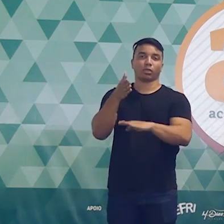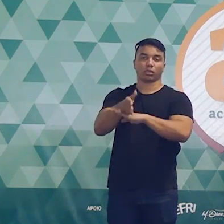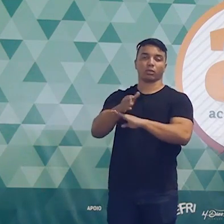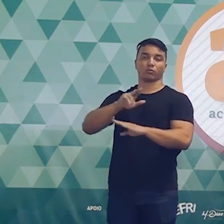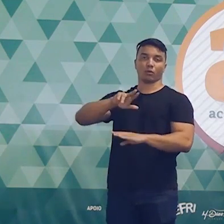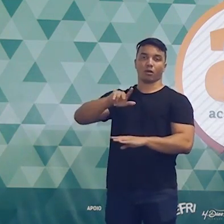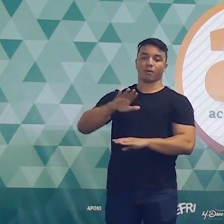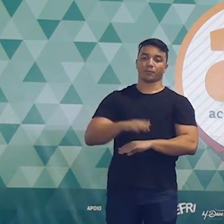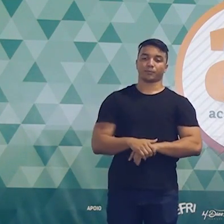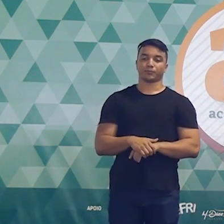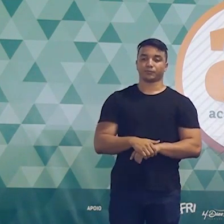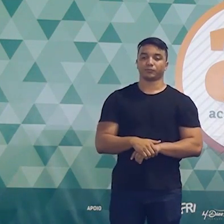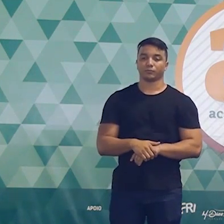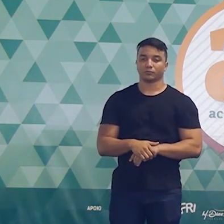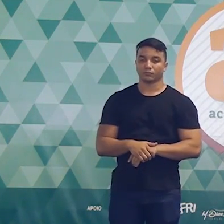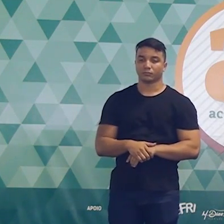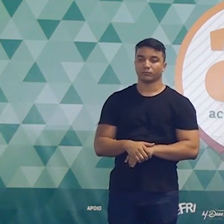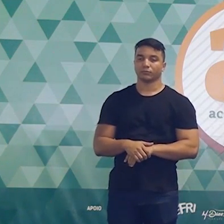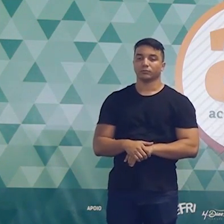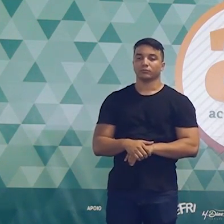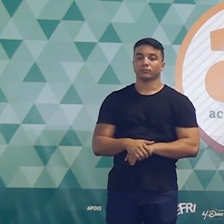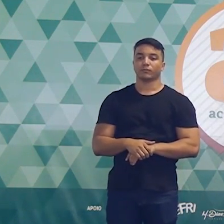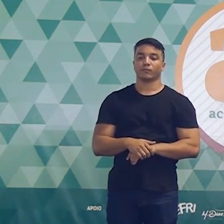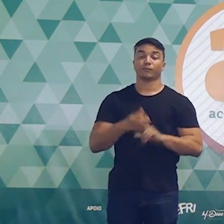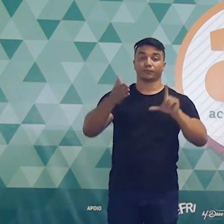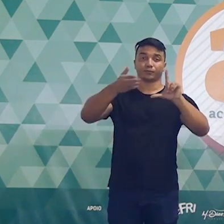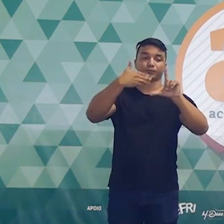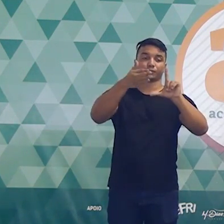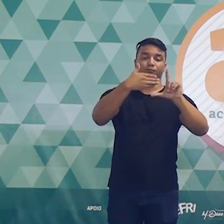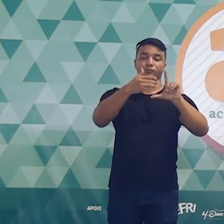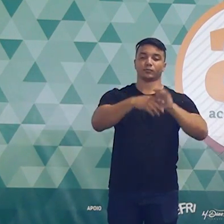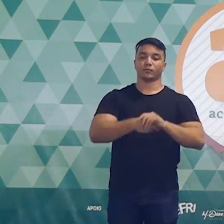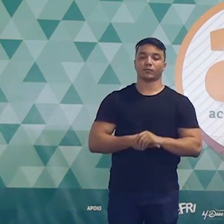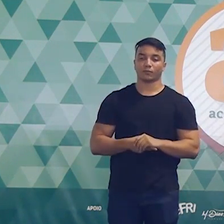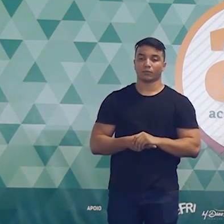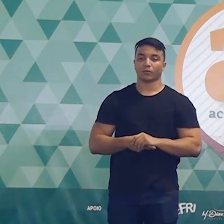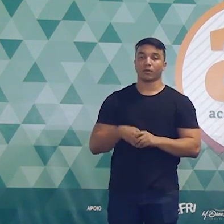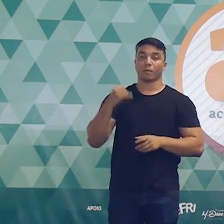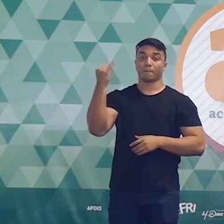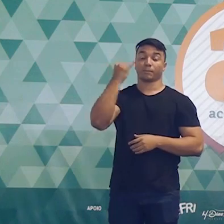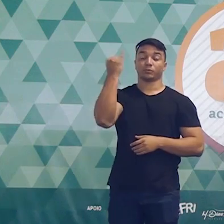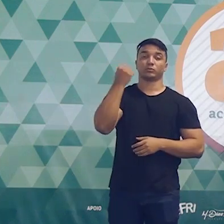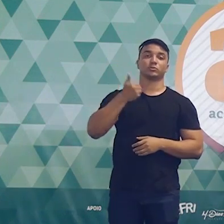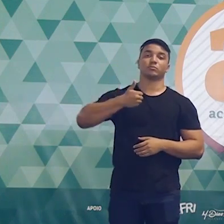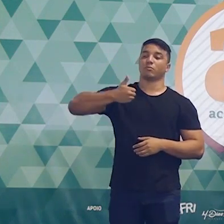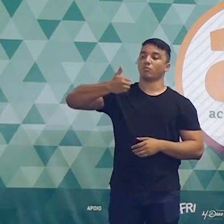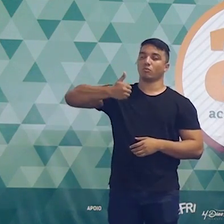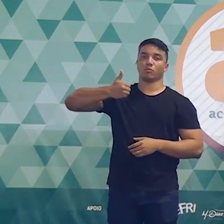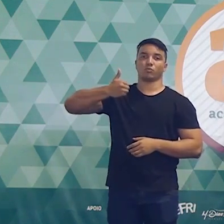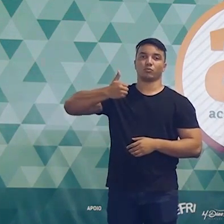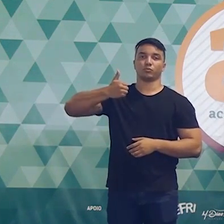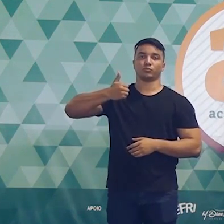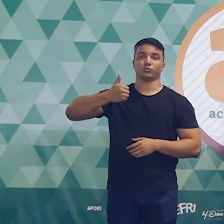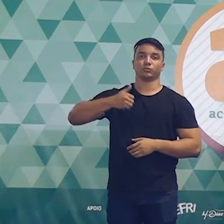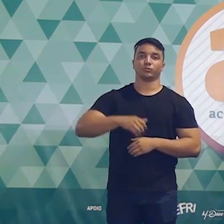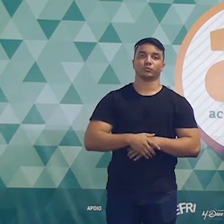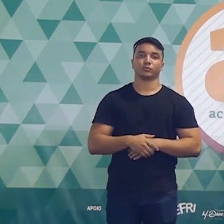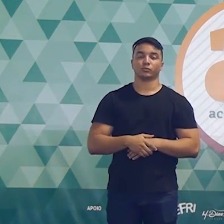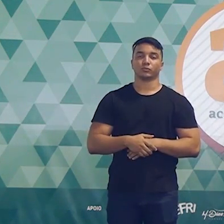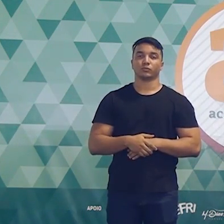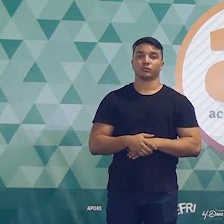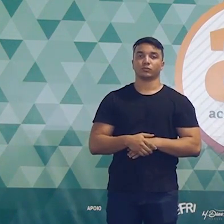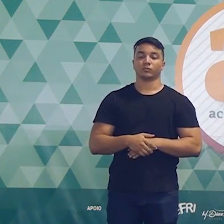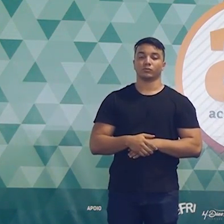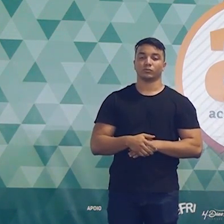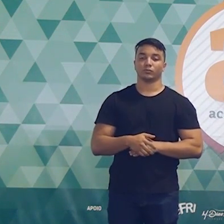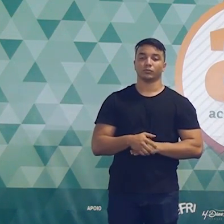Então vamos acompanhar aqui, por favor. Olhe nas telas, eu tenho importantíssimo 1. A parte do importantíssimo